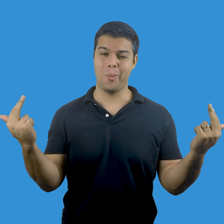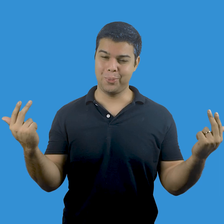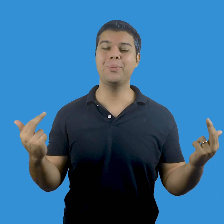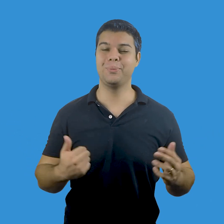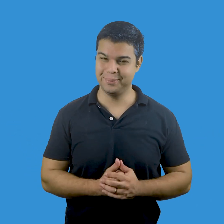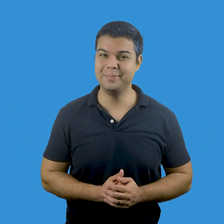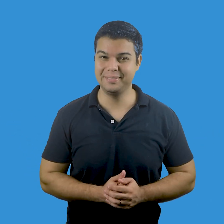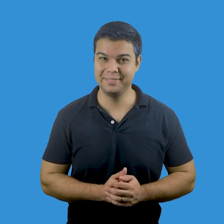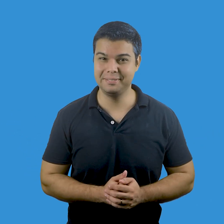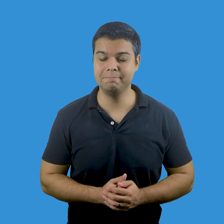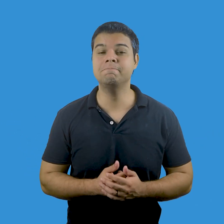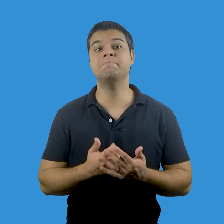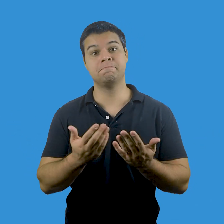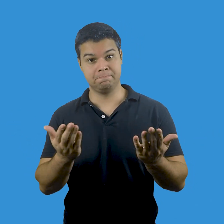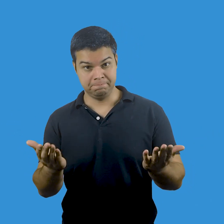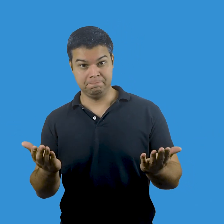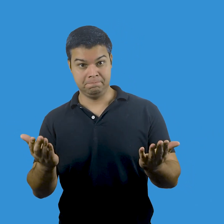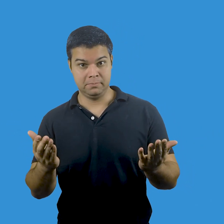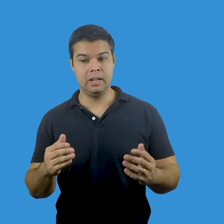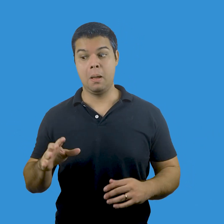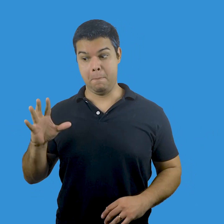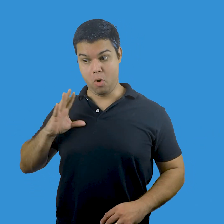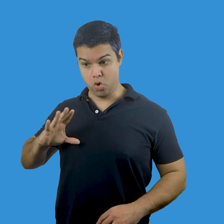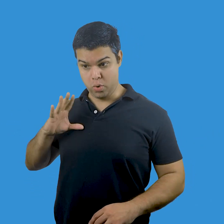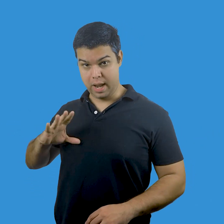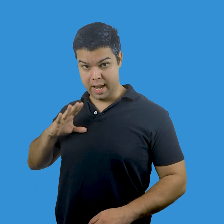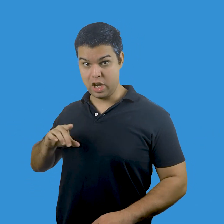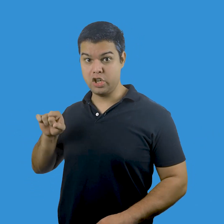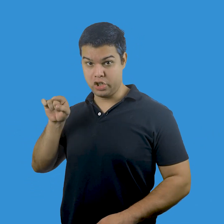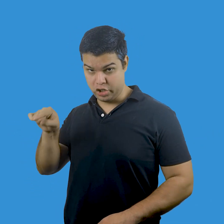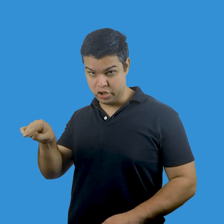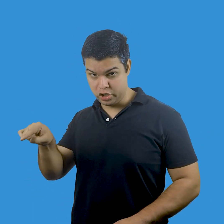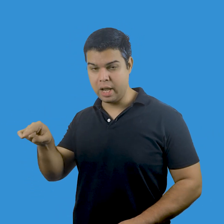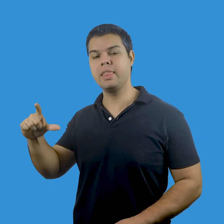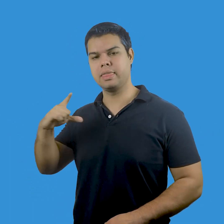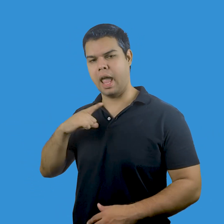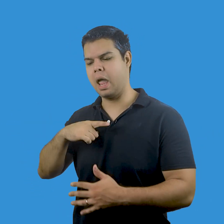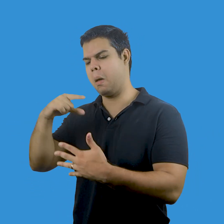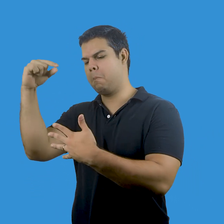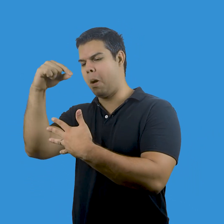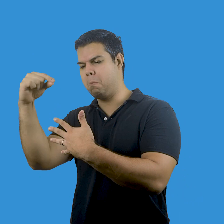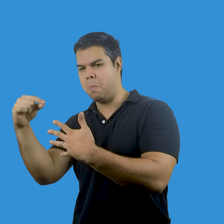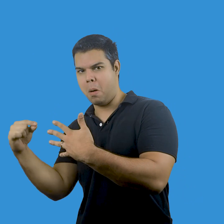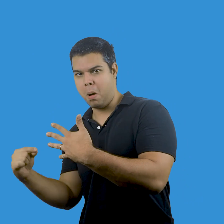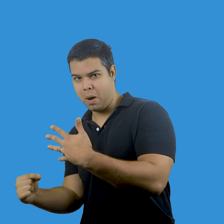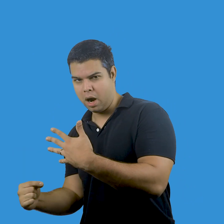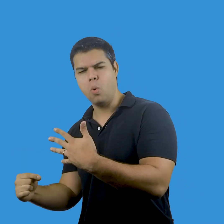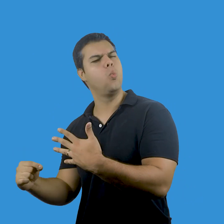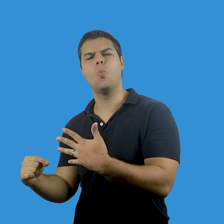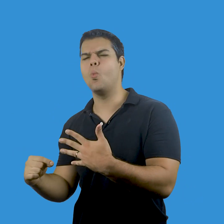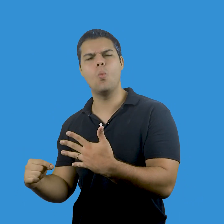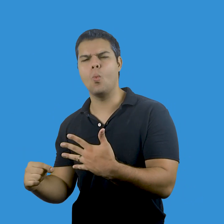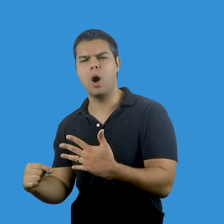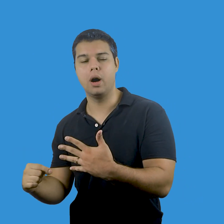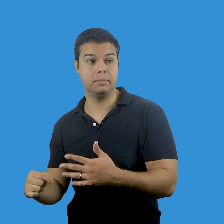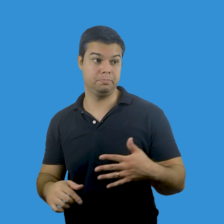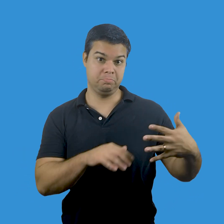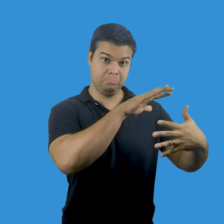uma língua. Sendo assim, tal qual o português, Libras apresenta aspectos